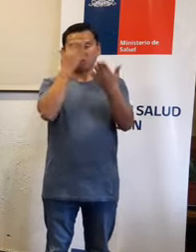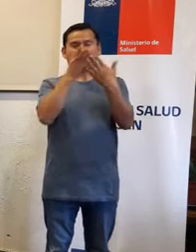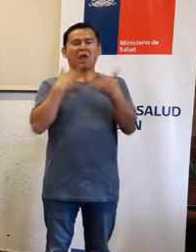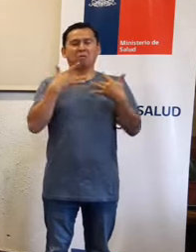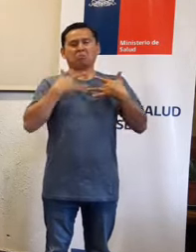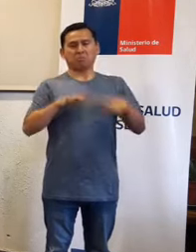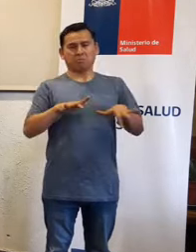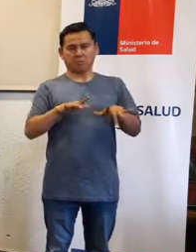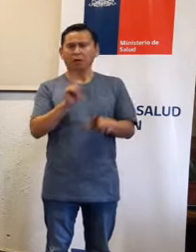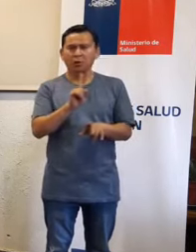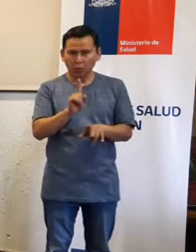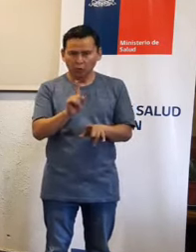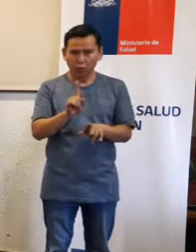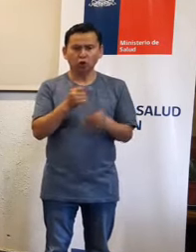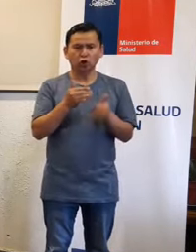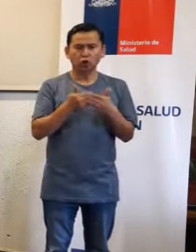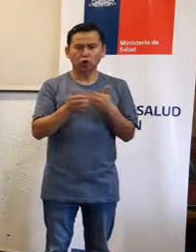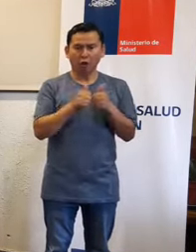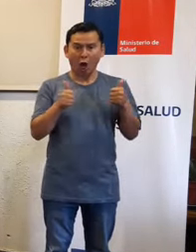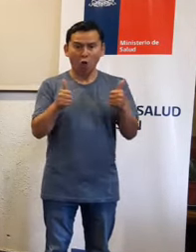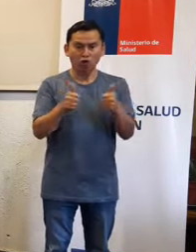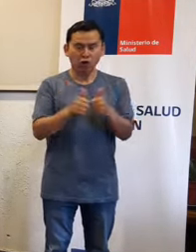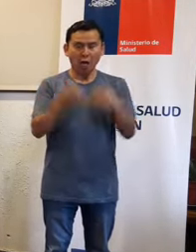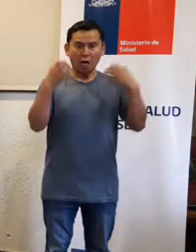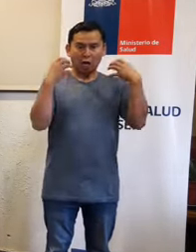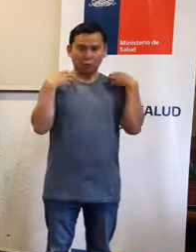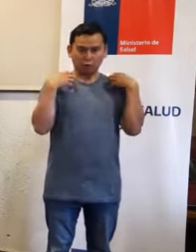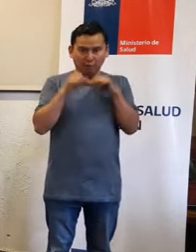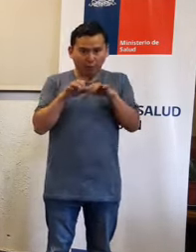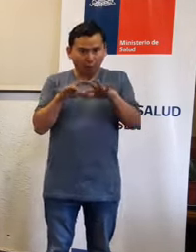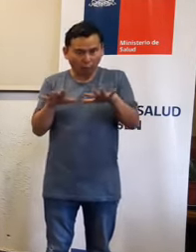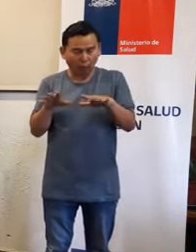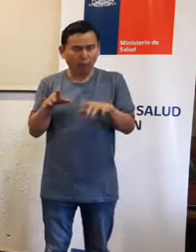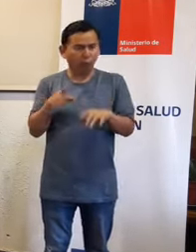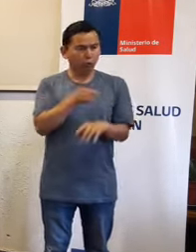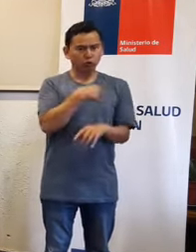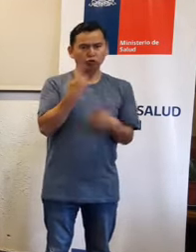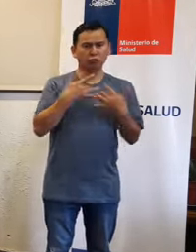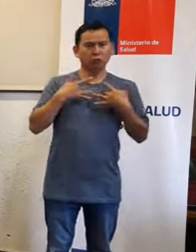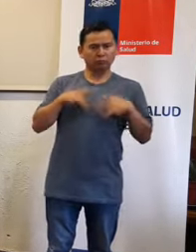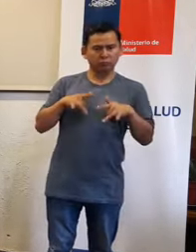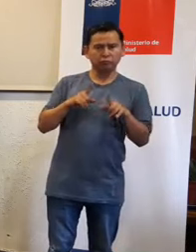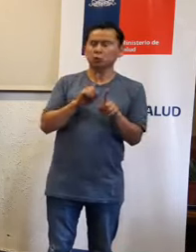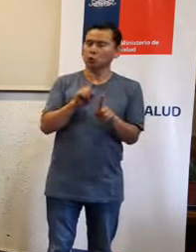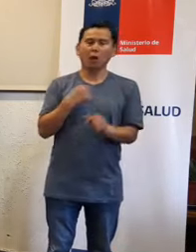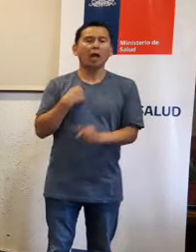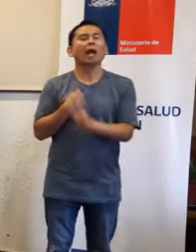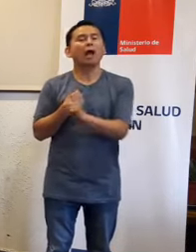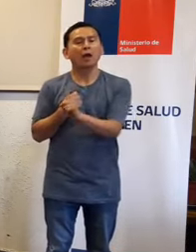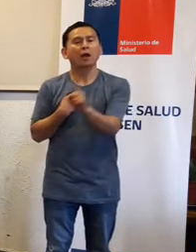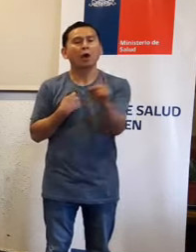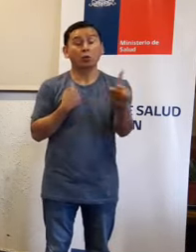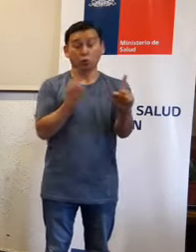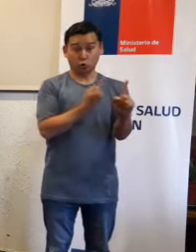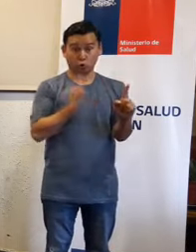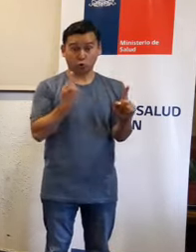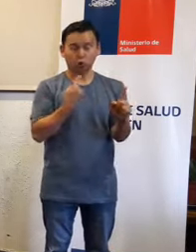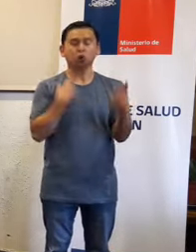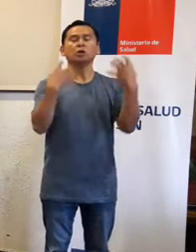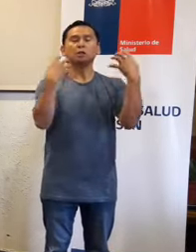frente en donde las autoridades son las responsables del avance de esta pandemia hoy día cada uno de nosotros somos